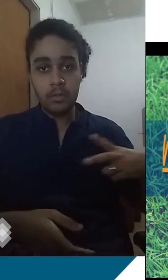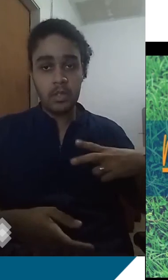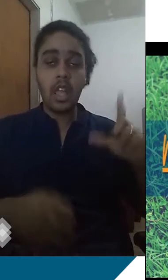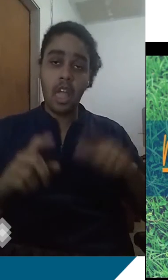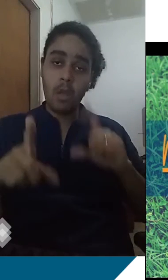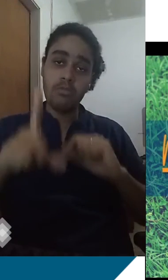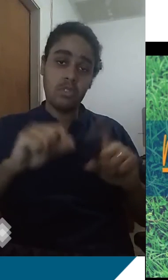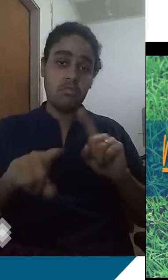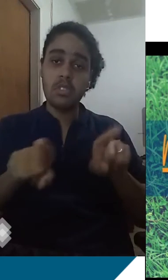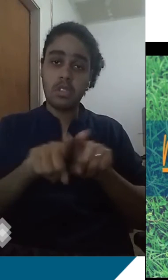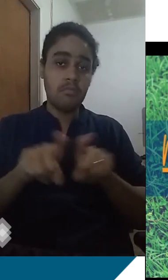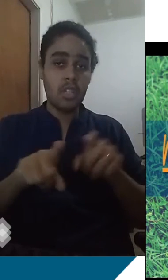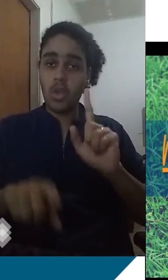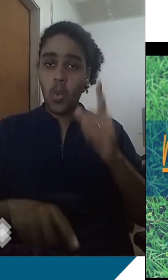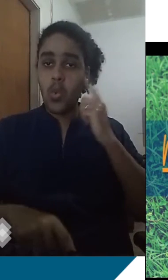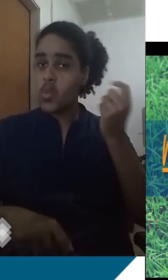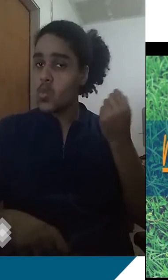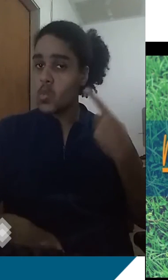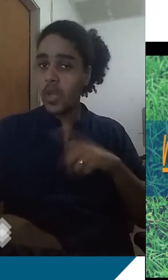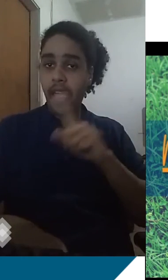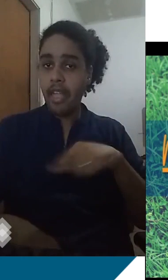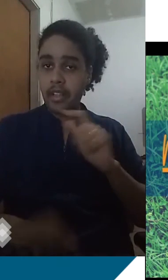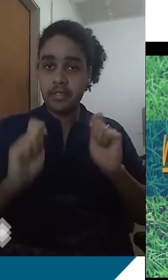opção também, não descartem essa